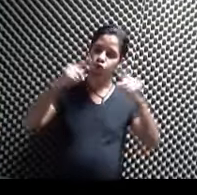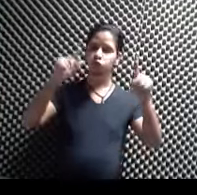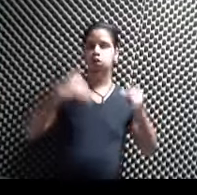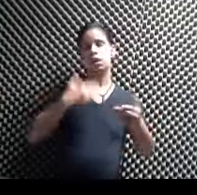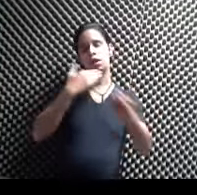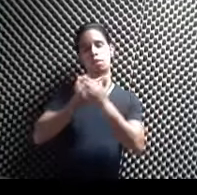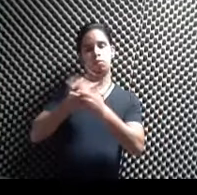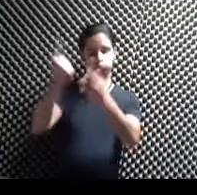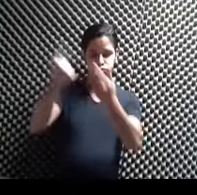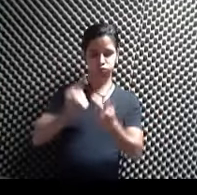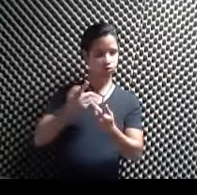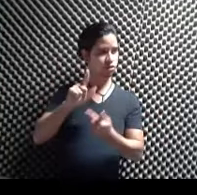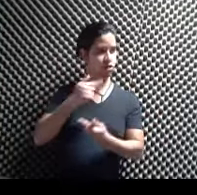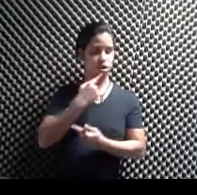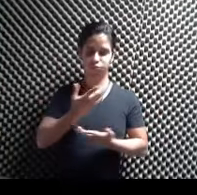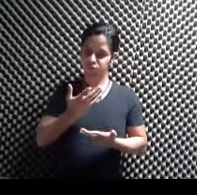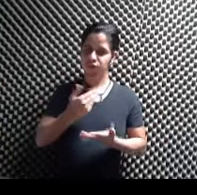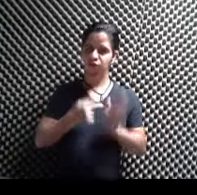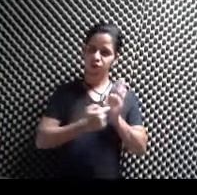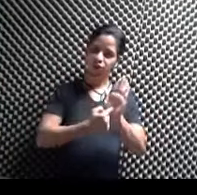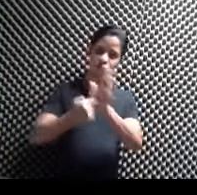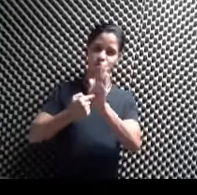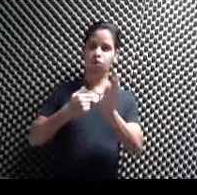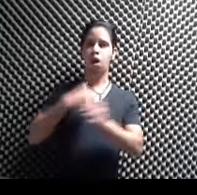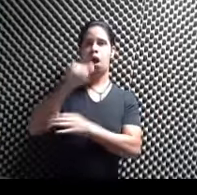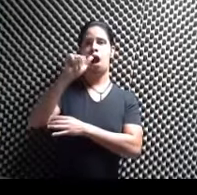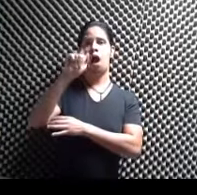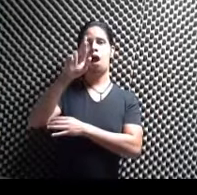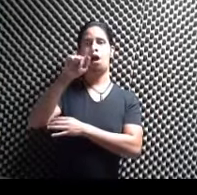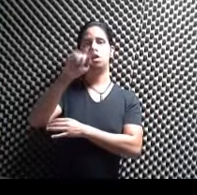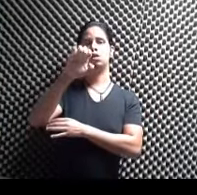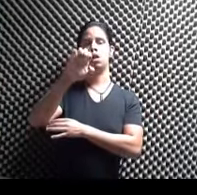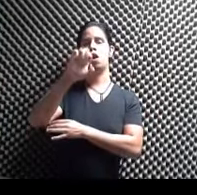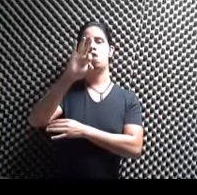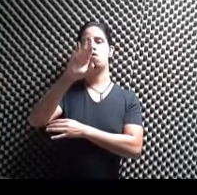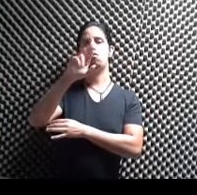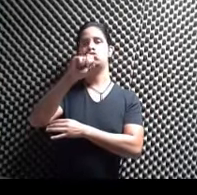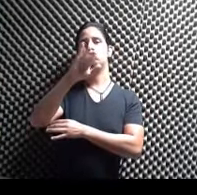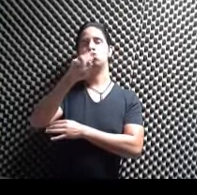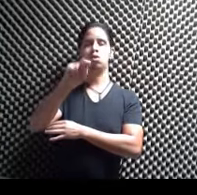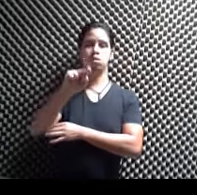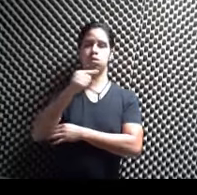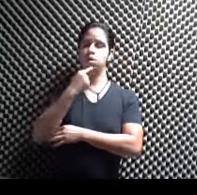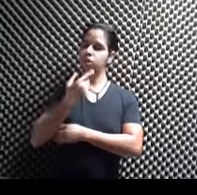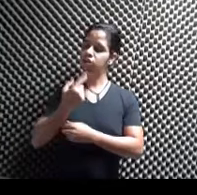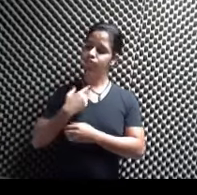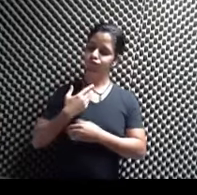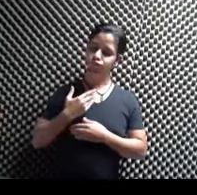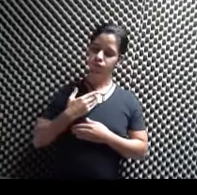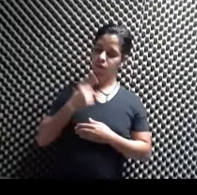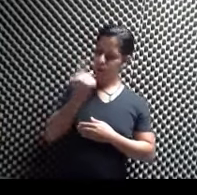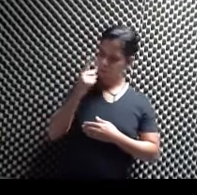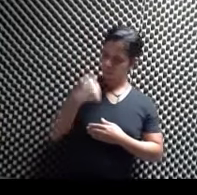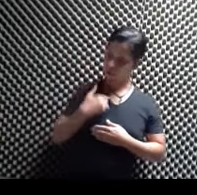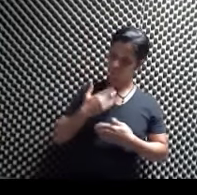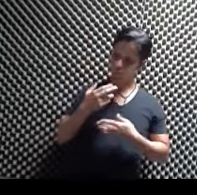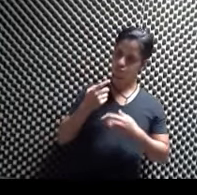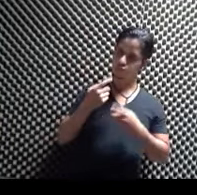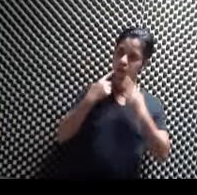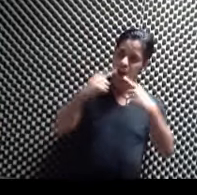aquí acompañando, mira, engalanando nuestro artefusión. No, un placer para mí. Les deseo siempre éxito y mi cariño y mi respeto siempre.